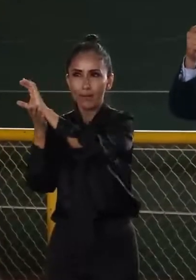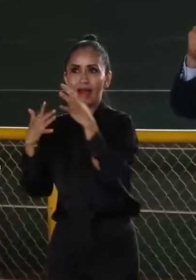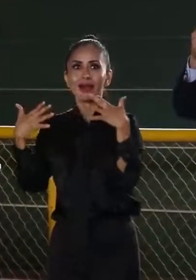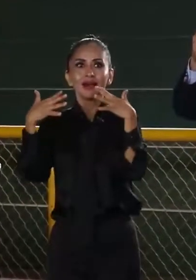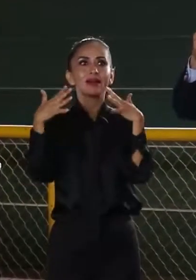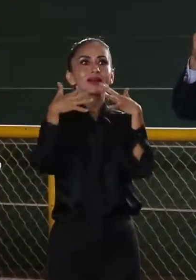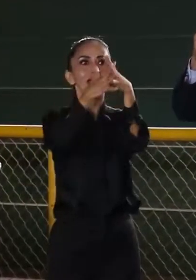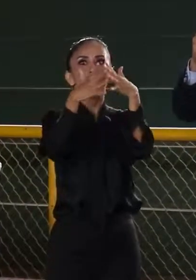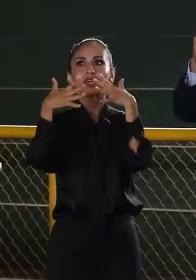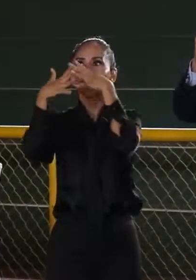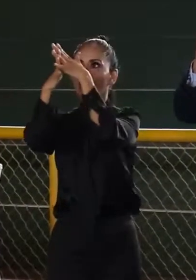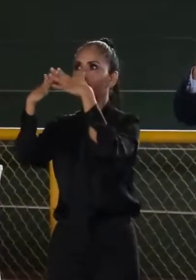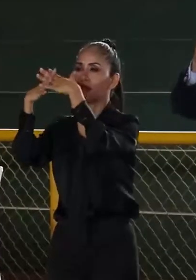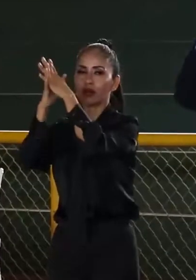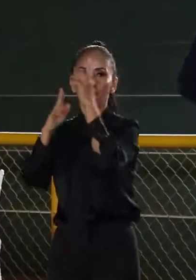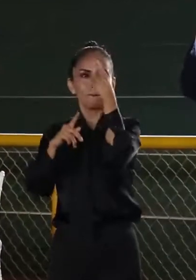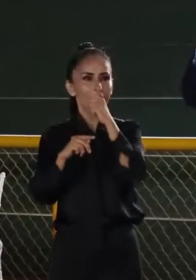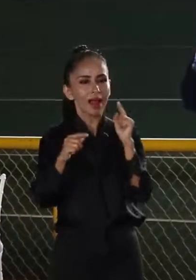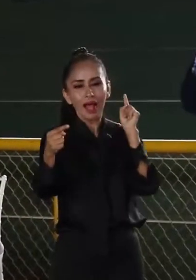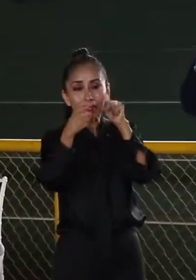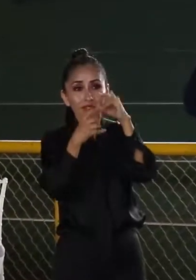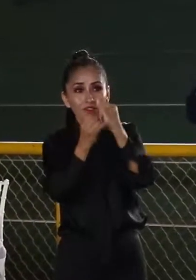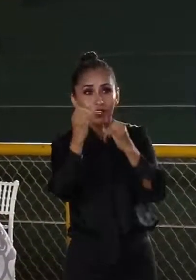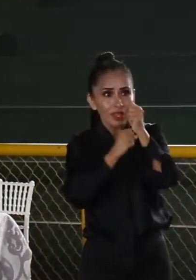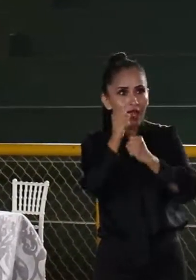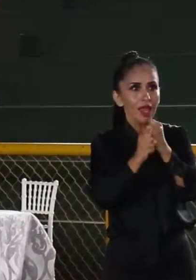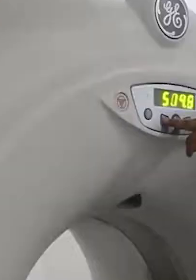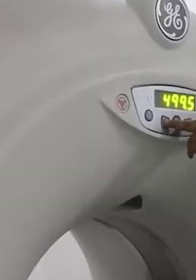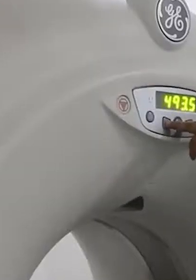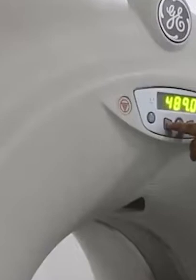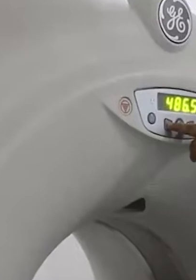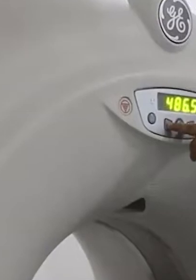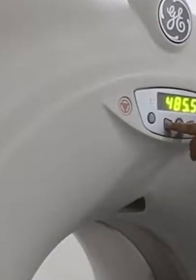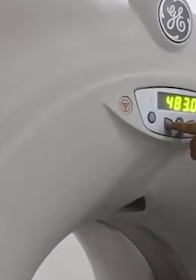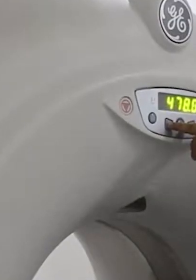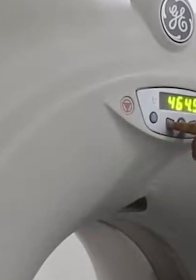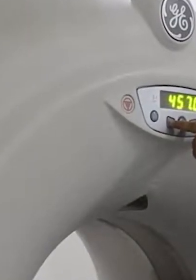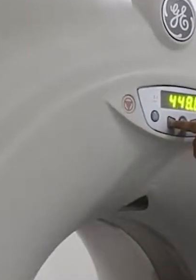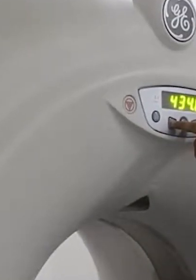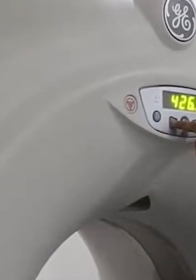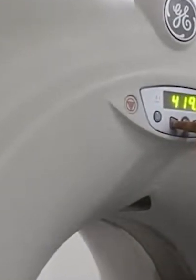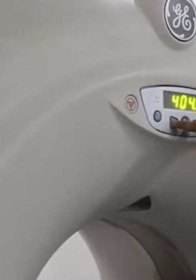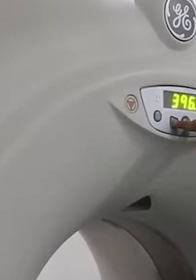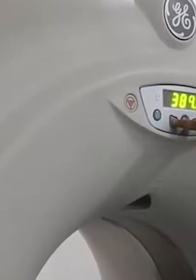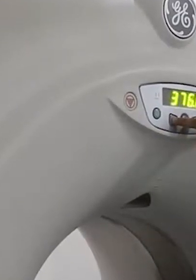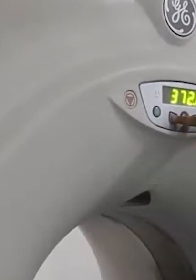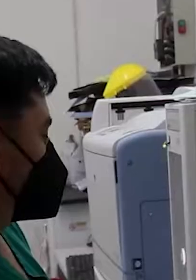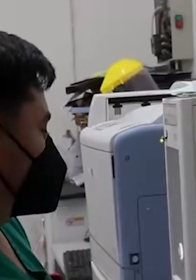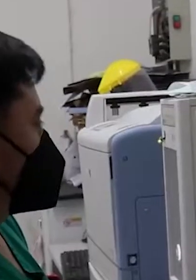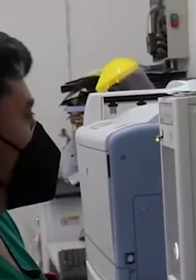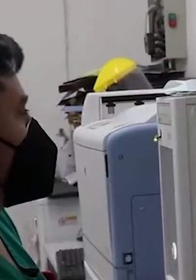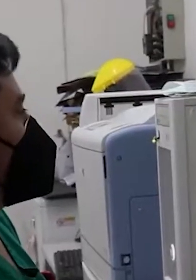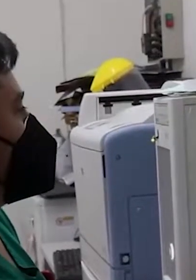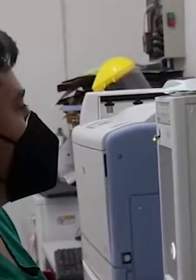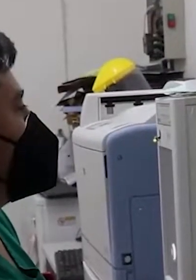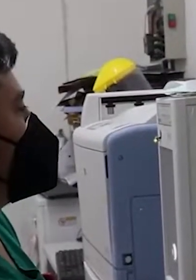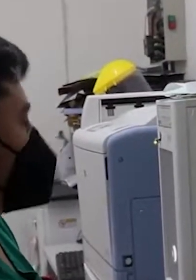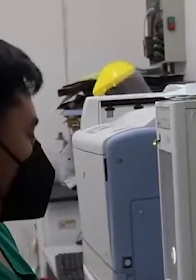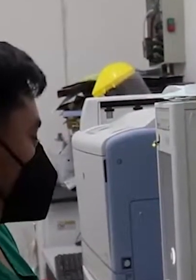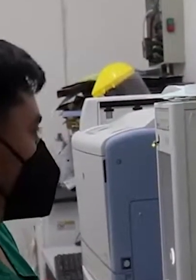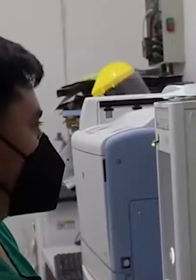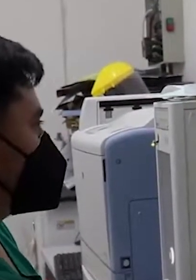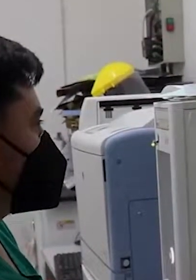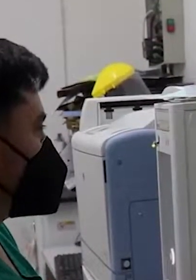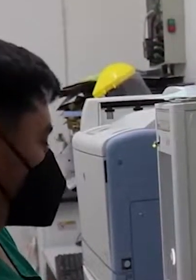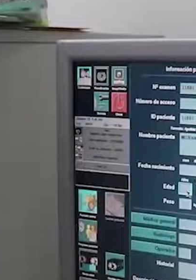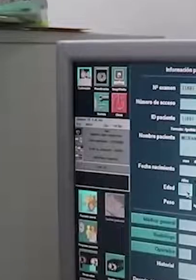para que no les falten medicamentos hasta fin de año a nuestra gente. Y tengan medicamentos en los hospitales. Y en el hospital de la Villa también van